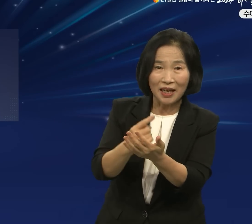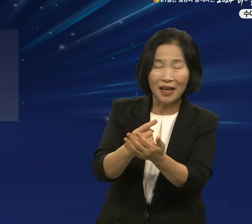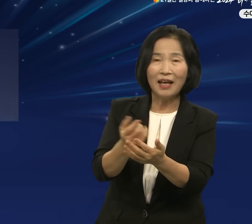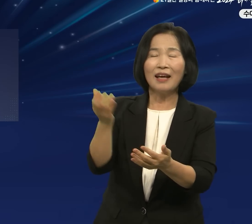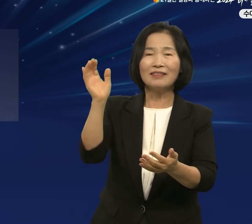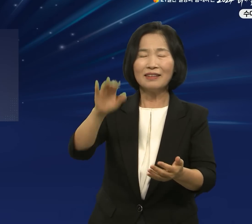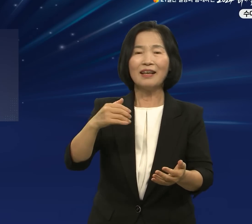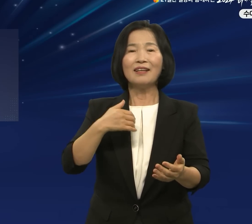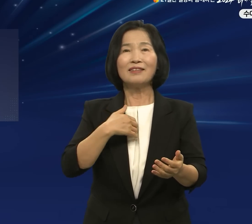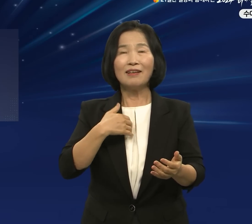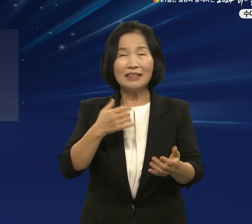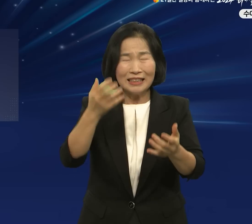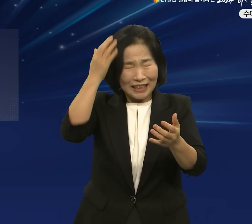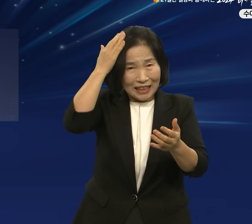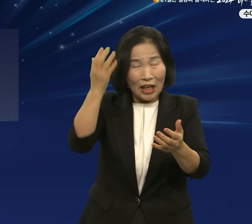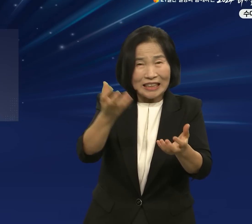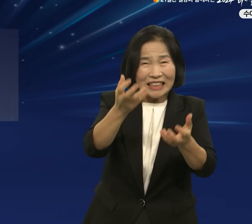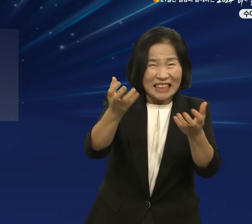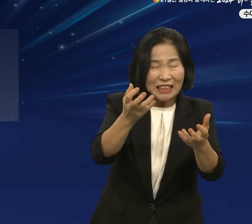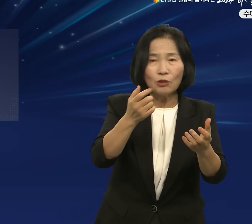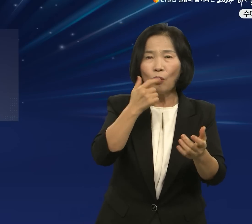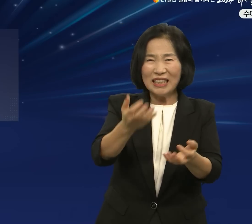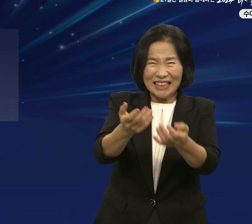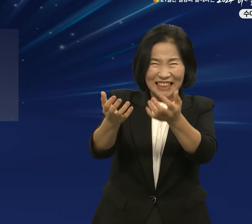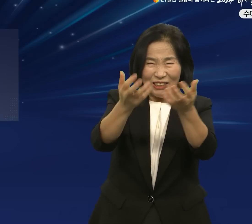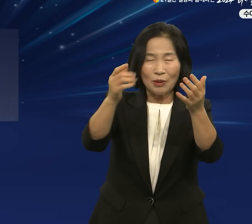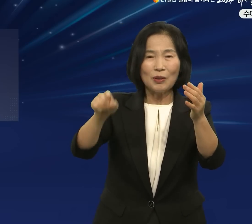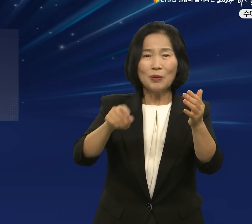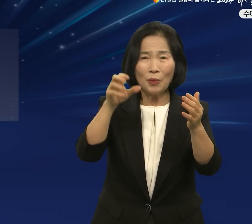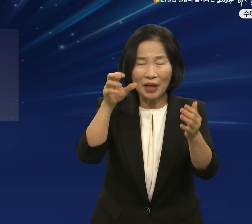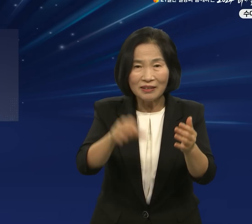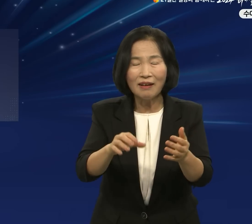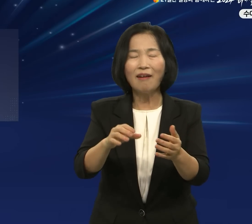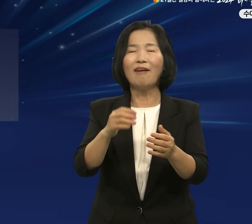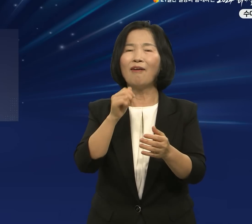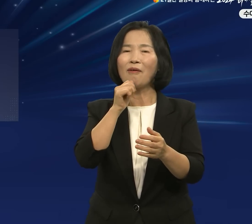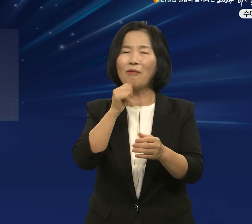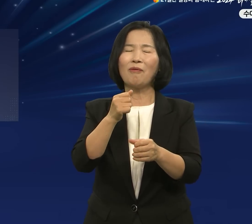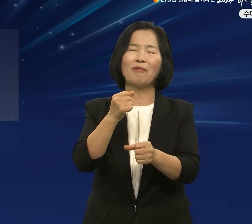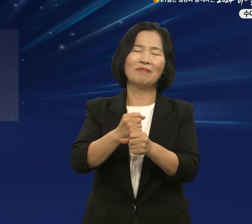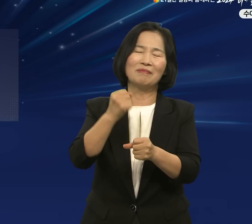수증기 속에서 메주를 만들면서 하나님의 현현을